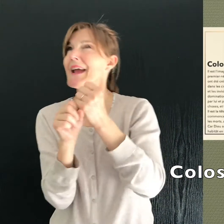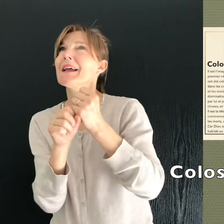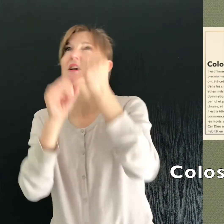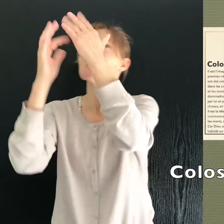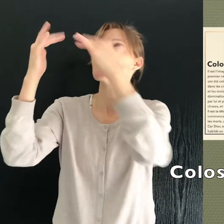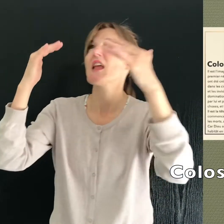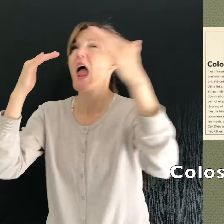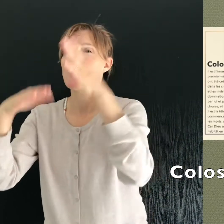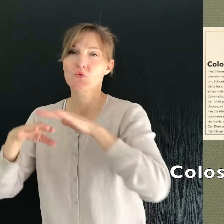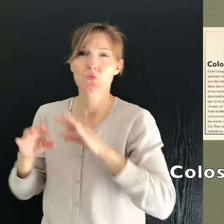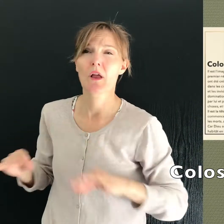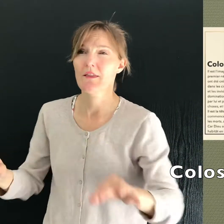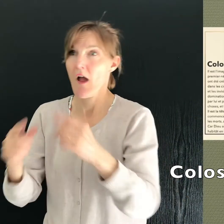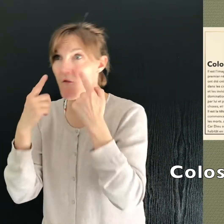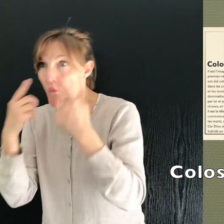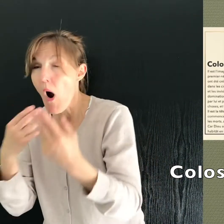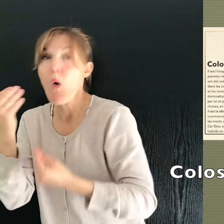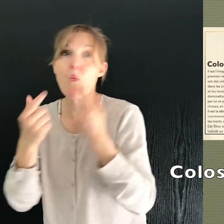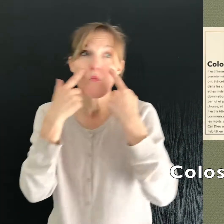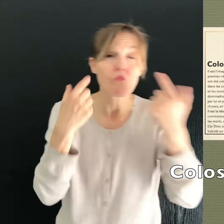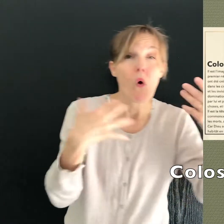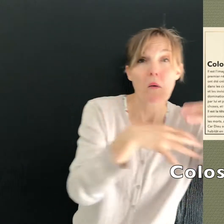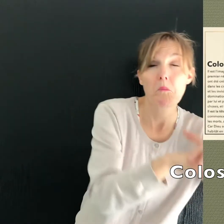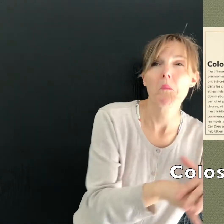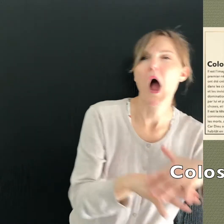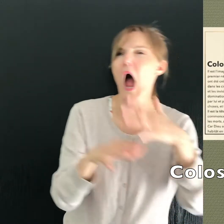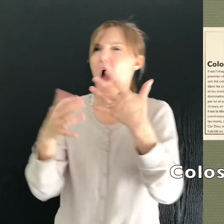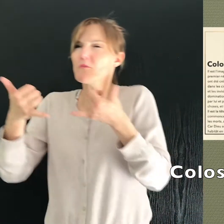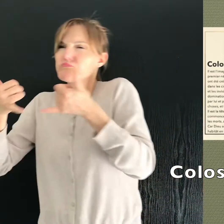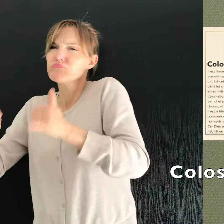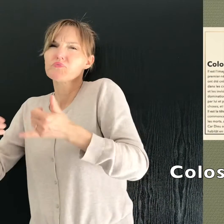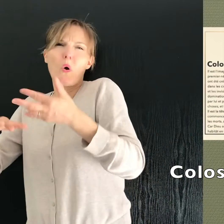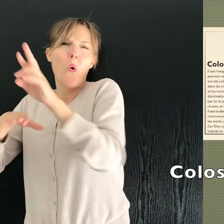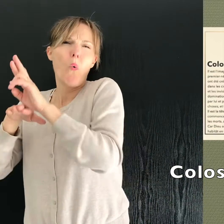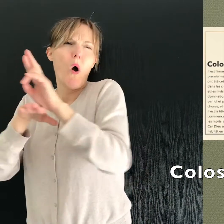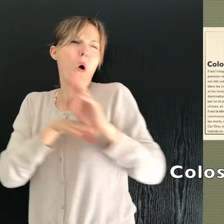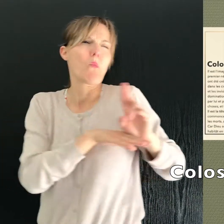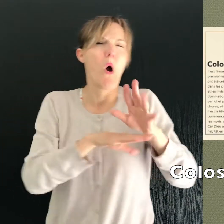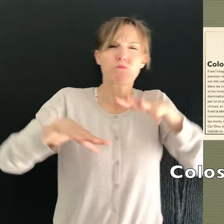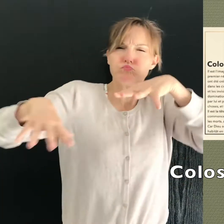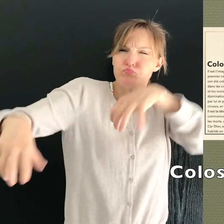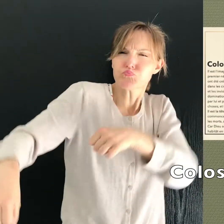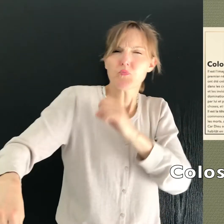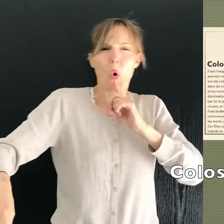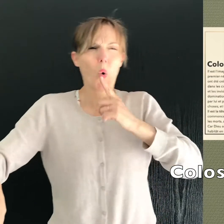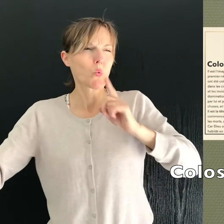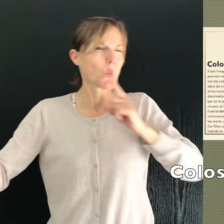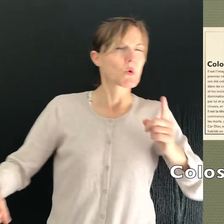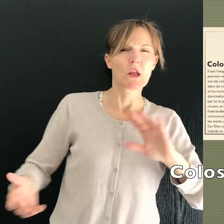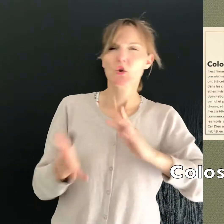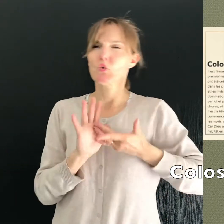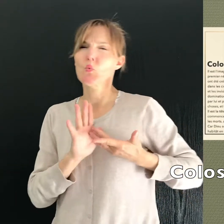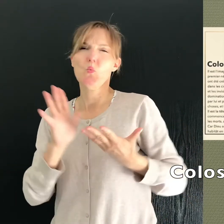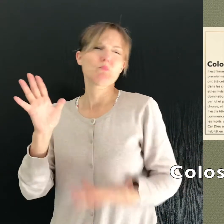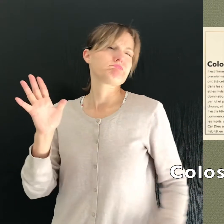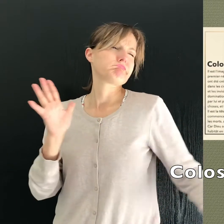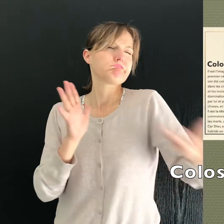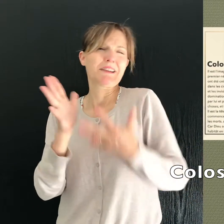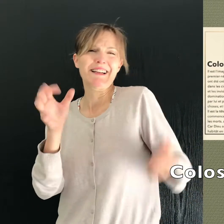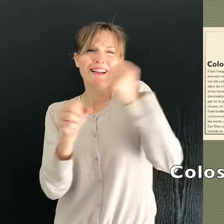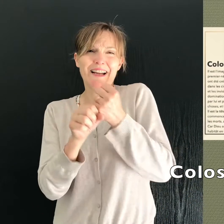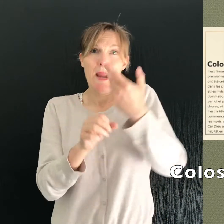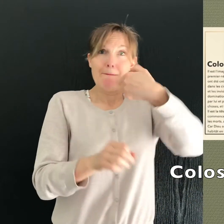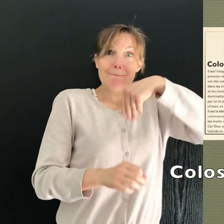les cieux et sur la terre, les visibles, les invisibles, les trônes, les dignités, les dominations, les autorités. Tout a été